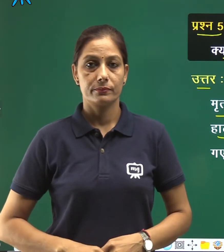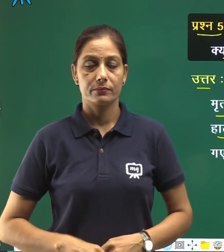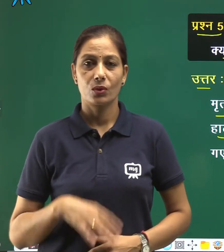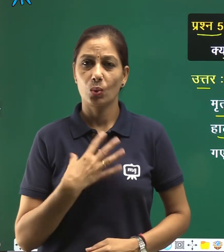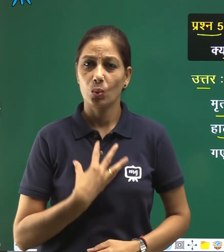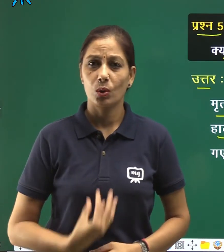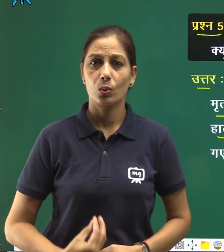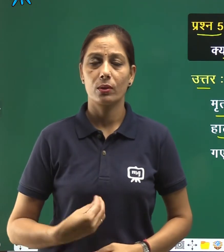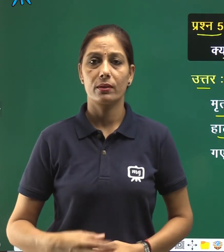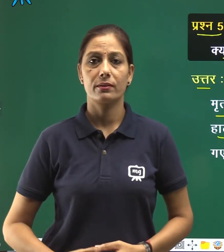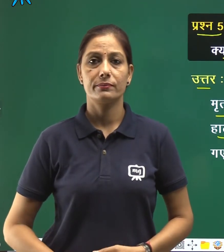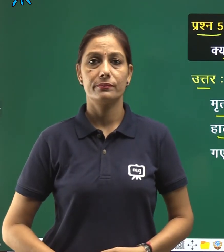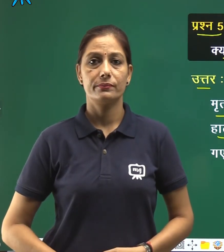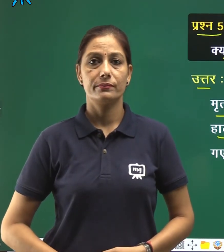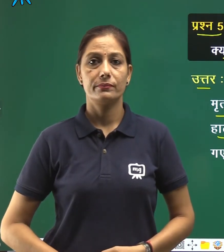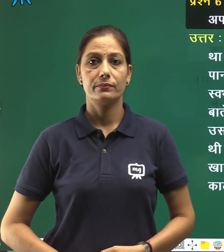मायूस हो गए।